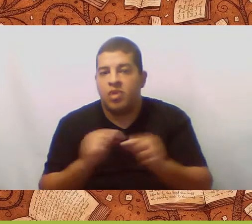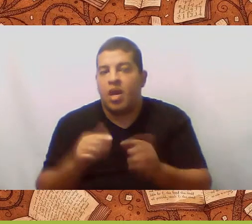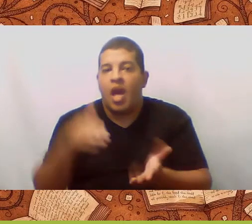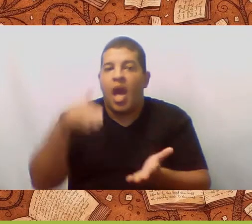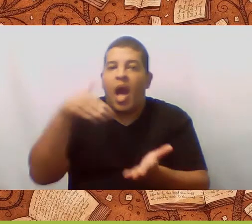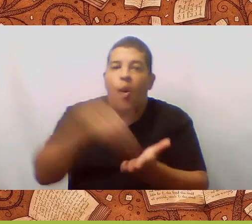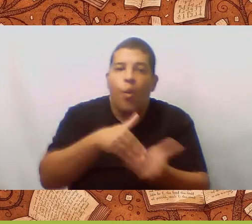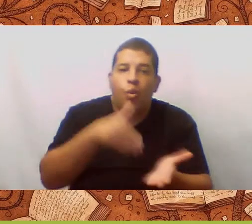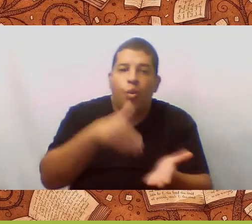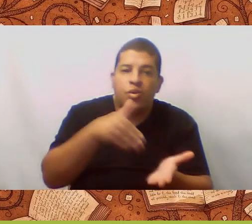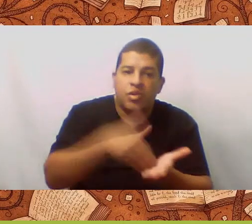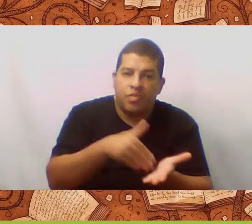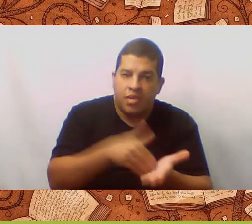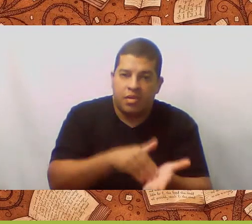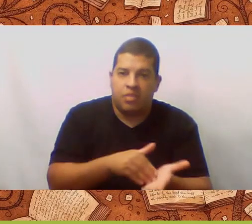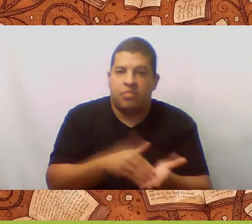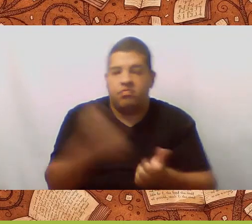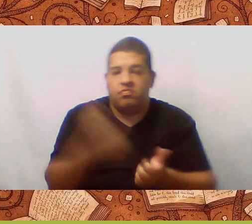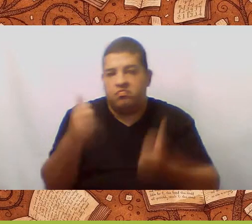forma